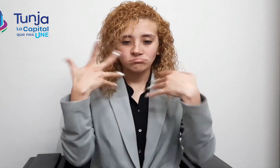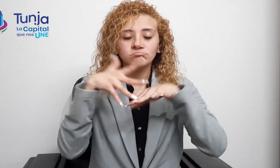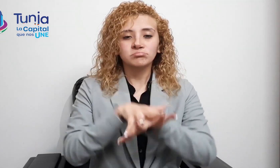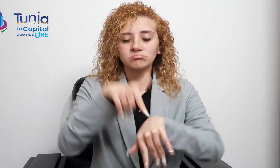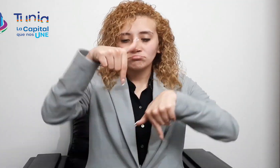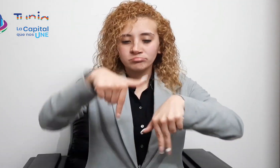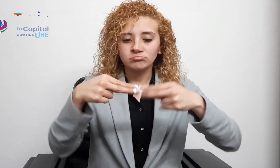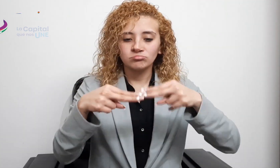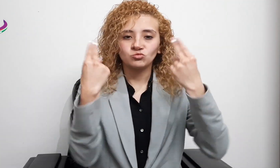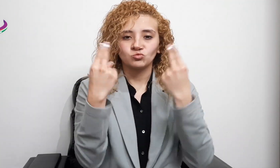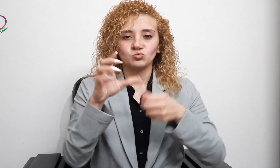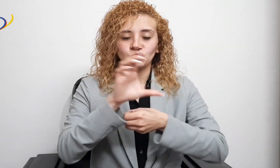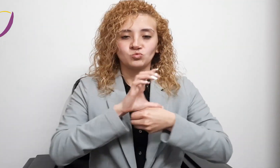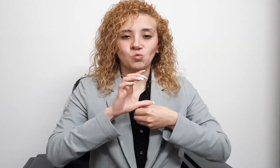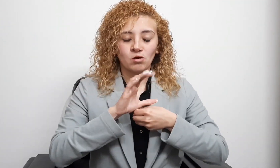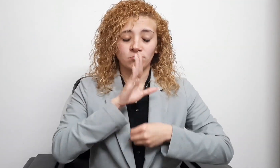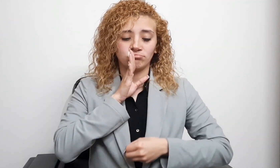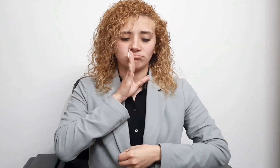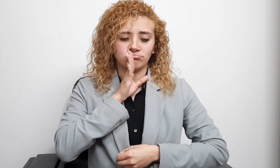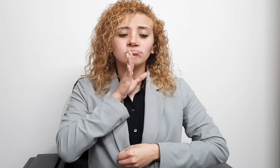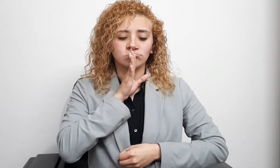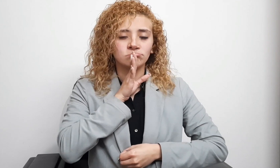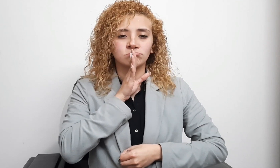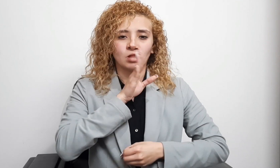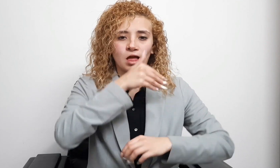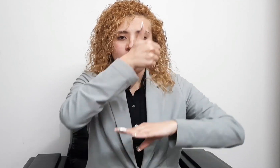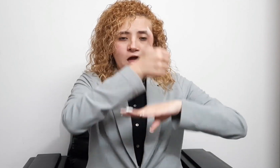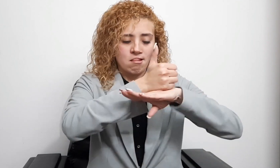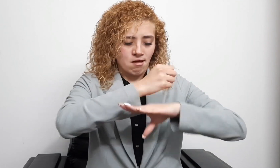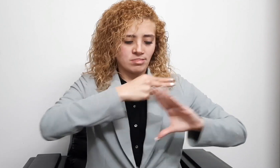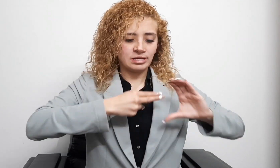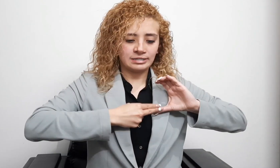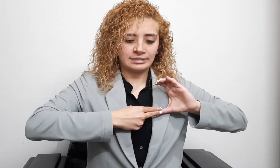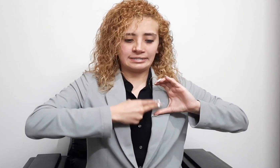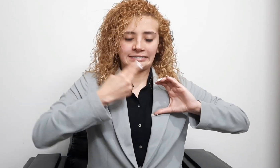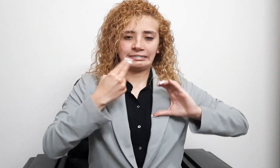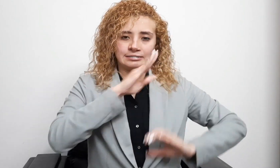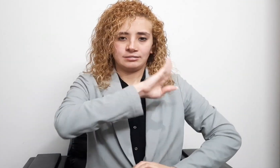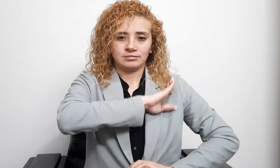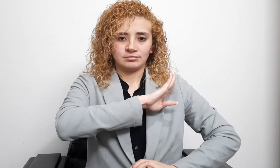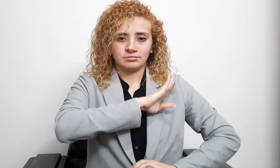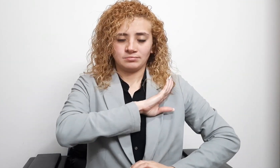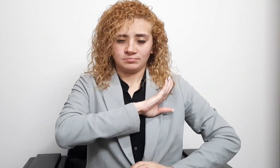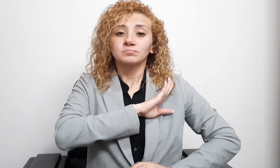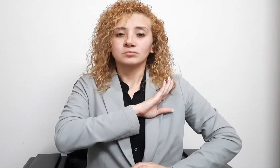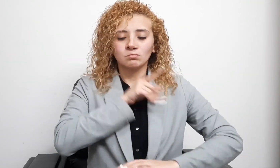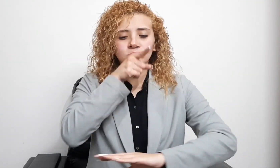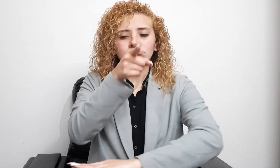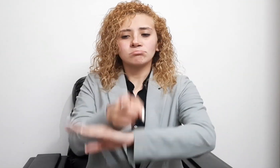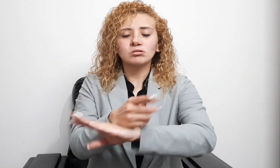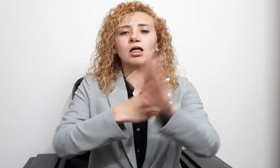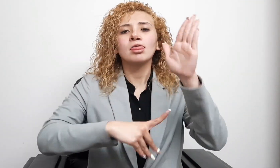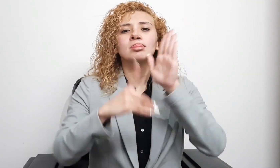que prestan el servicio en la ciudad. La medida la tomó el mandatario de los tunjanos, Alejandro Fúneme González, mediante el